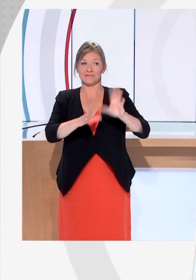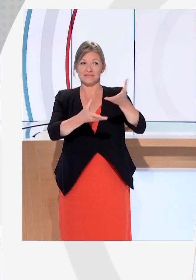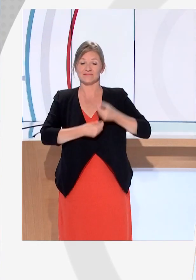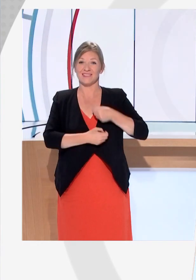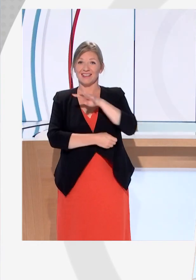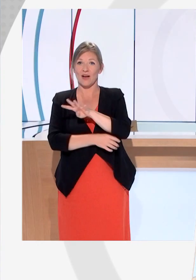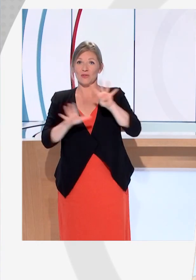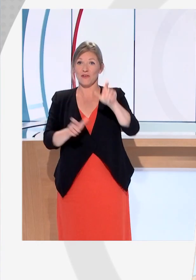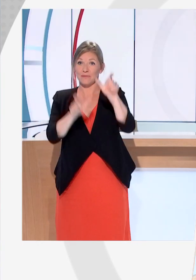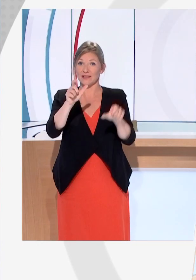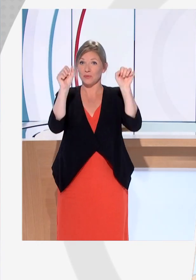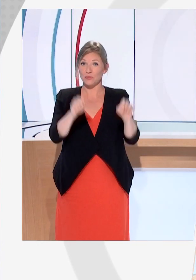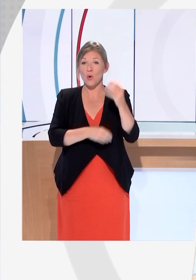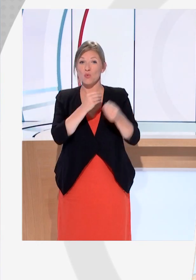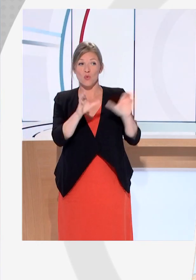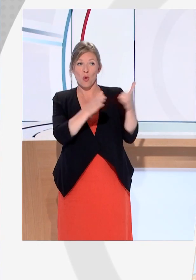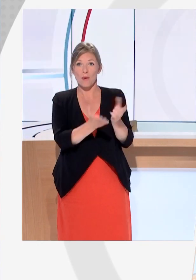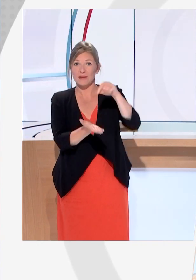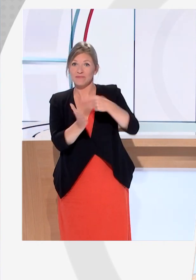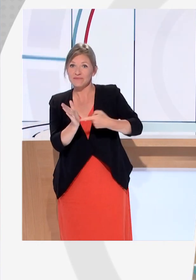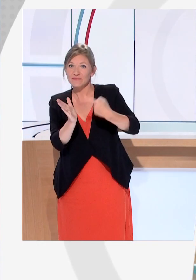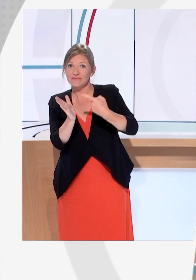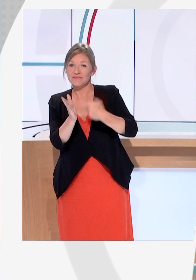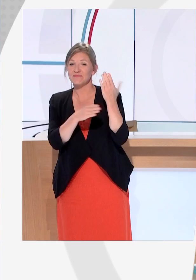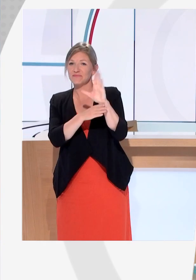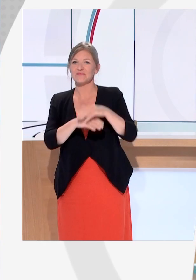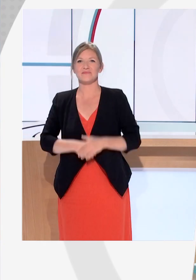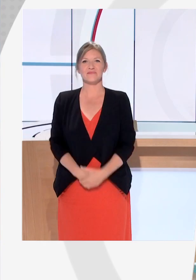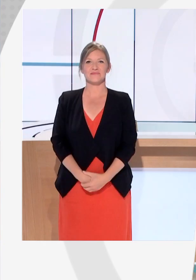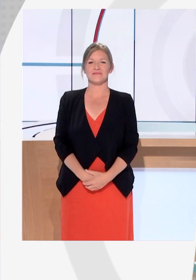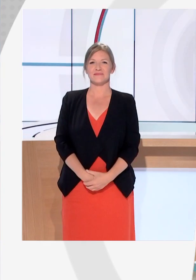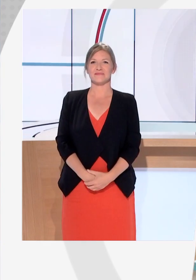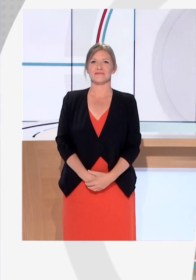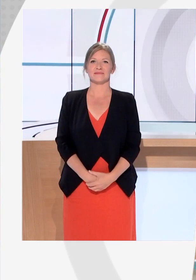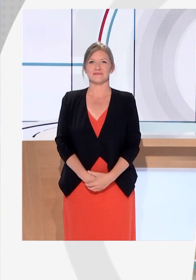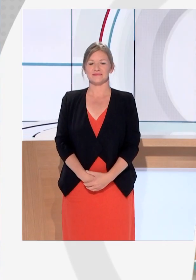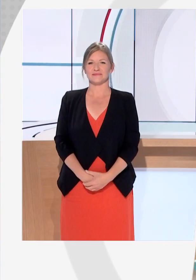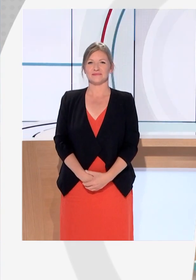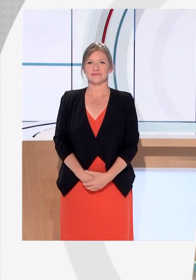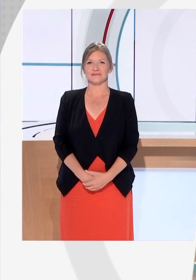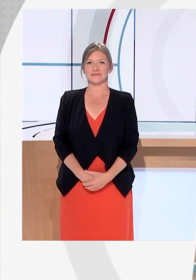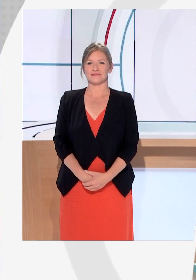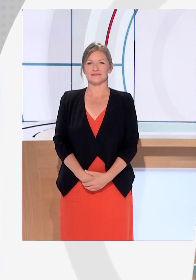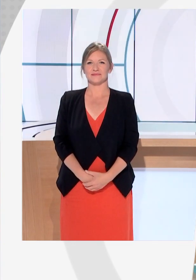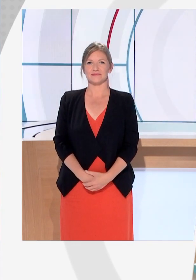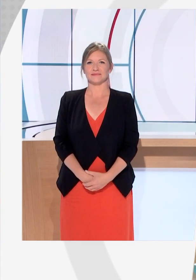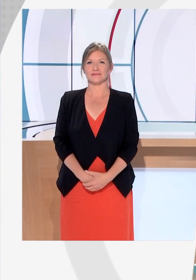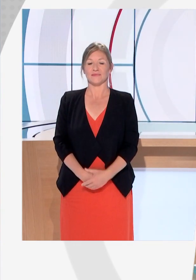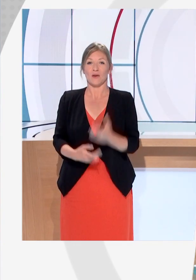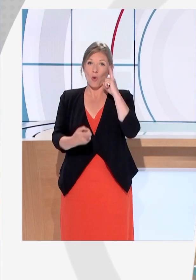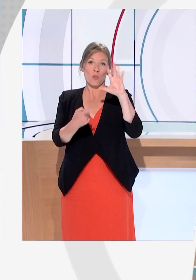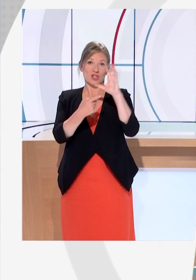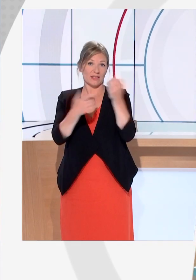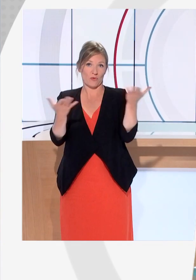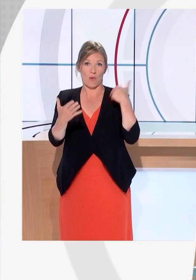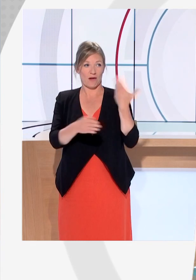et de résidence pour tout le monde. L'objectif, c'est toujours que toutes les activités qui sont proposées ici soient accessibles. Donc soit